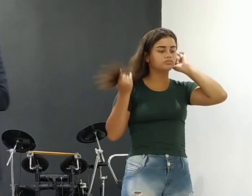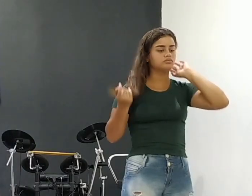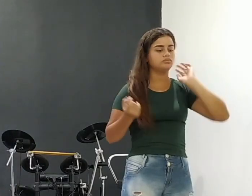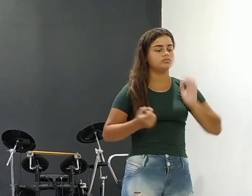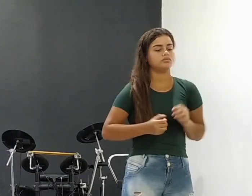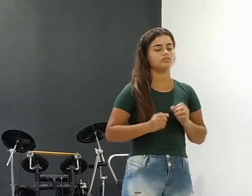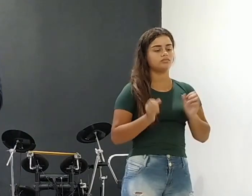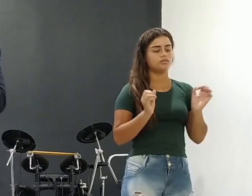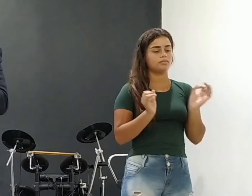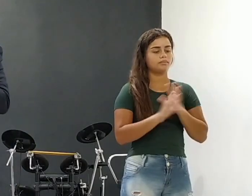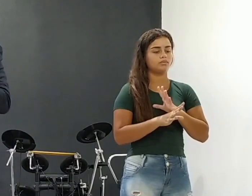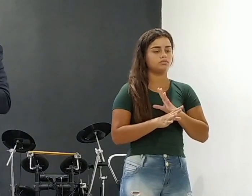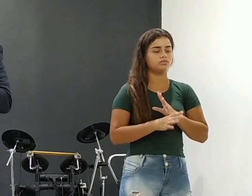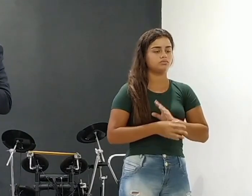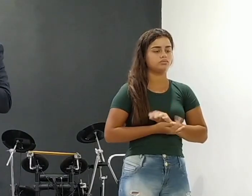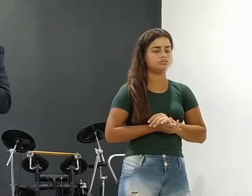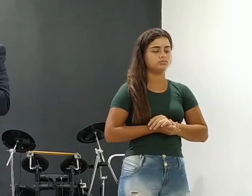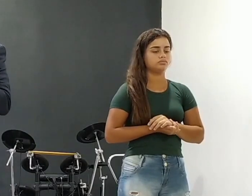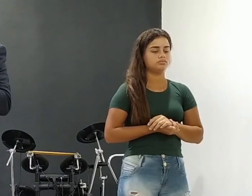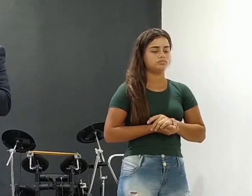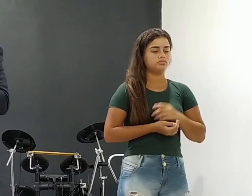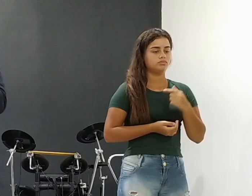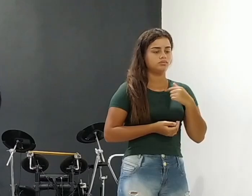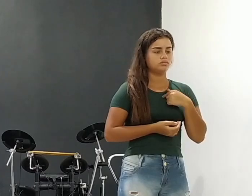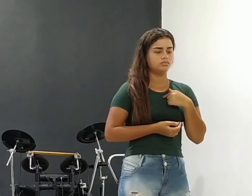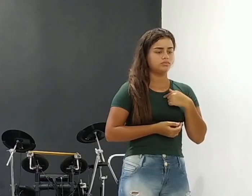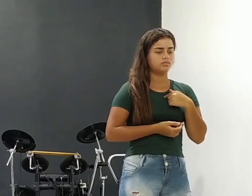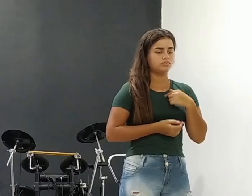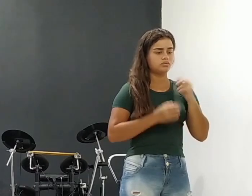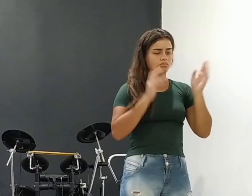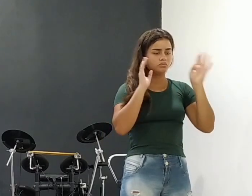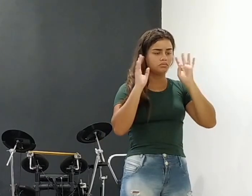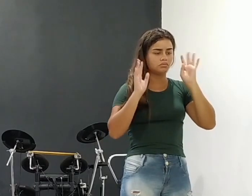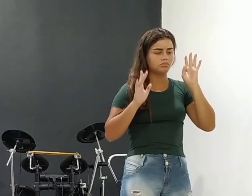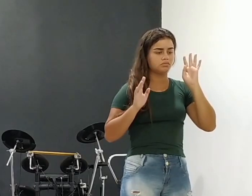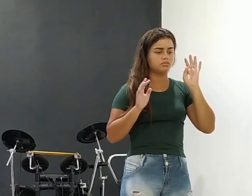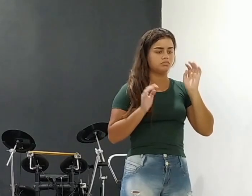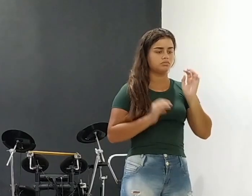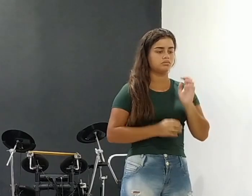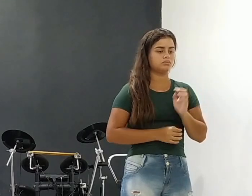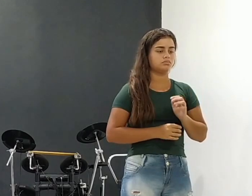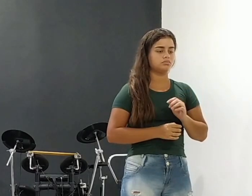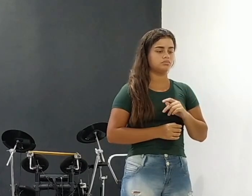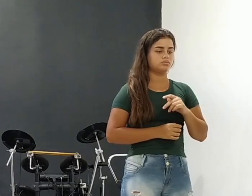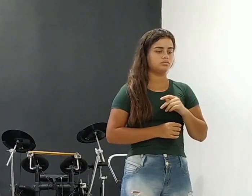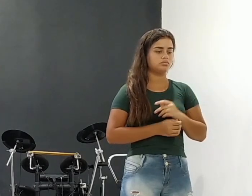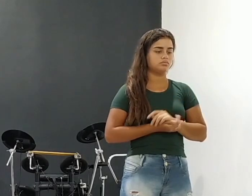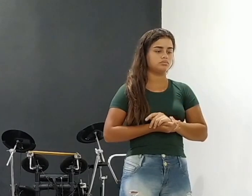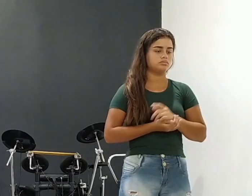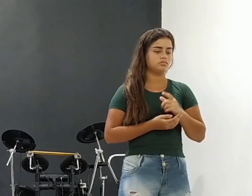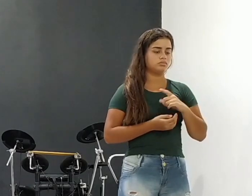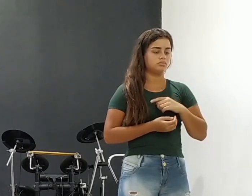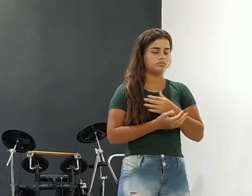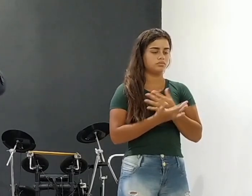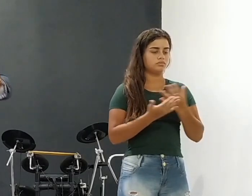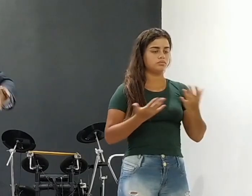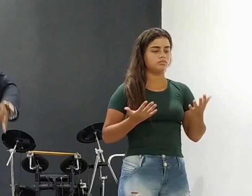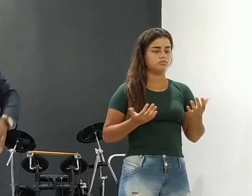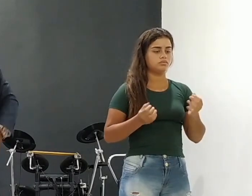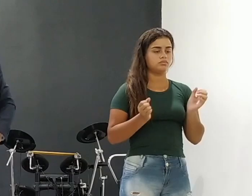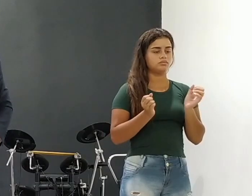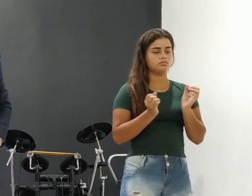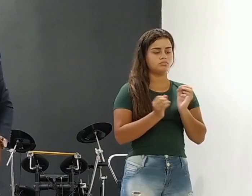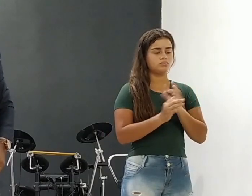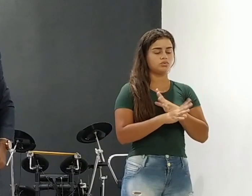que Deus. Nem você pode imaginar as bênçãos que Deus tem para você. Mas Ele está pronto para poder